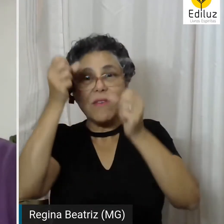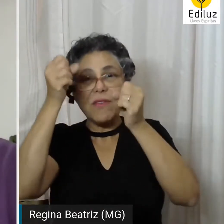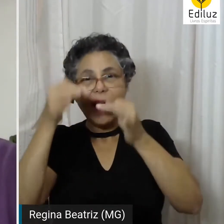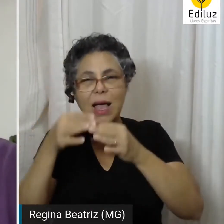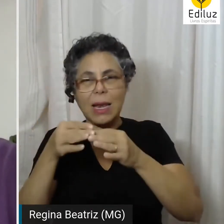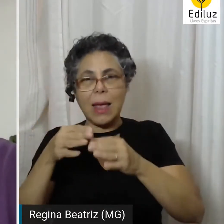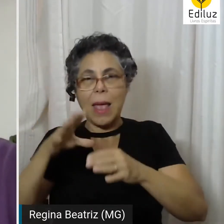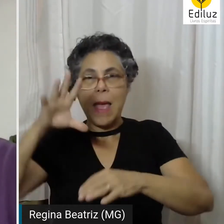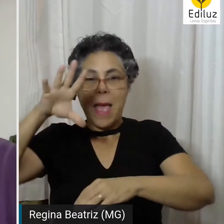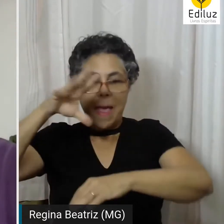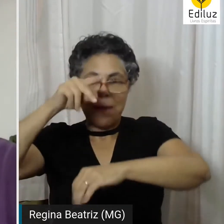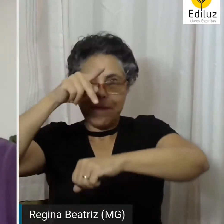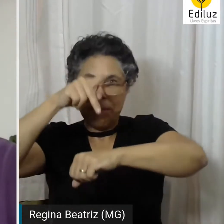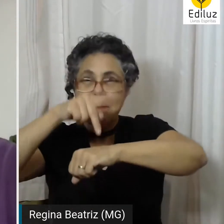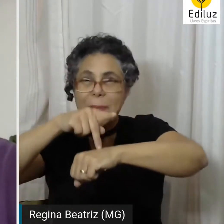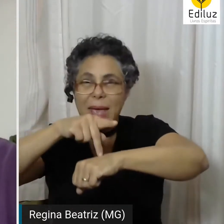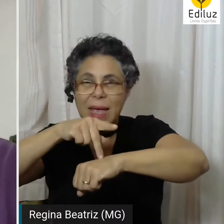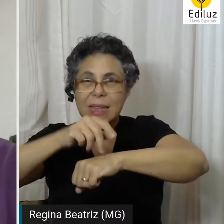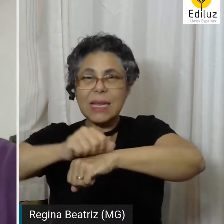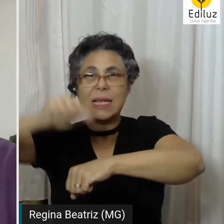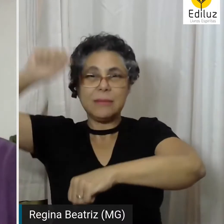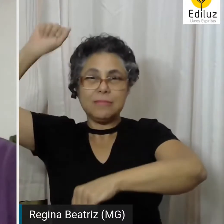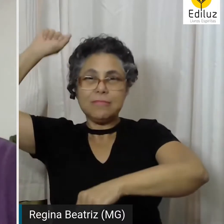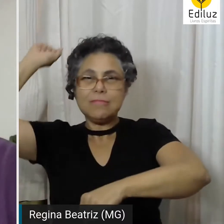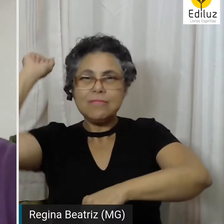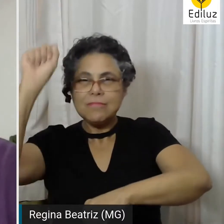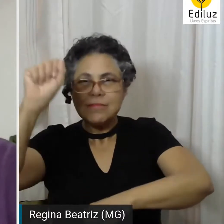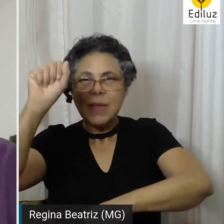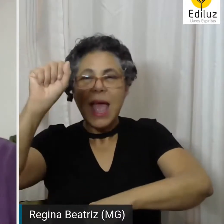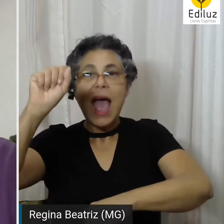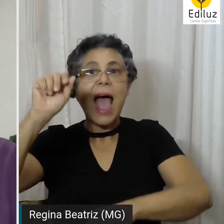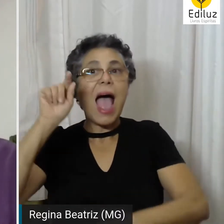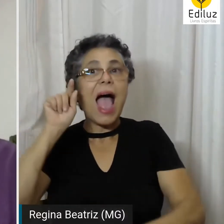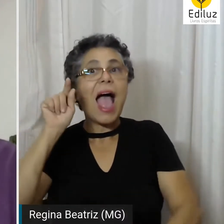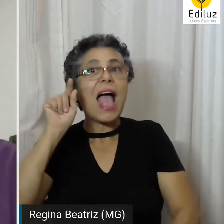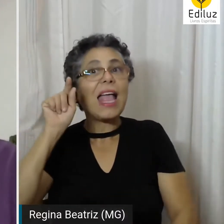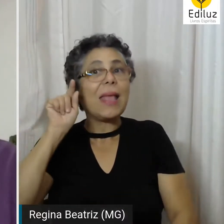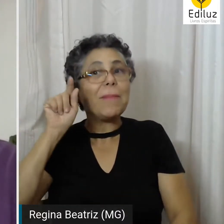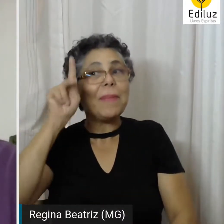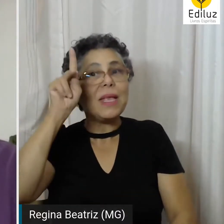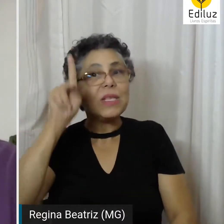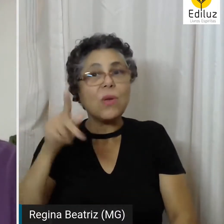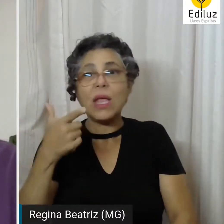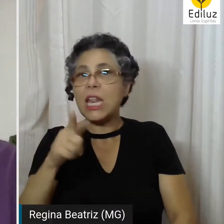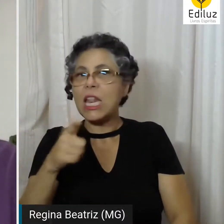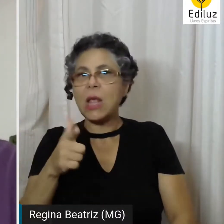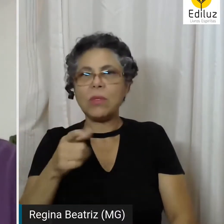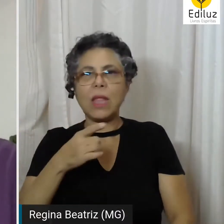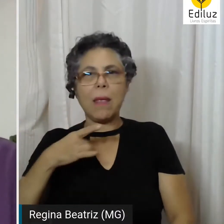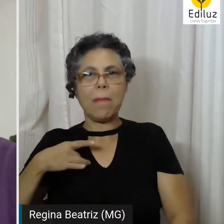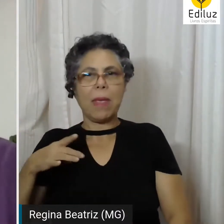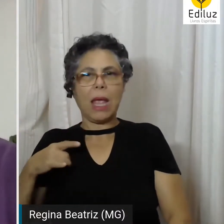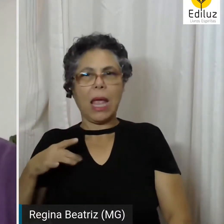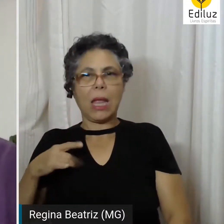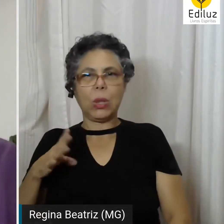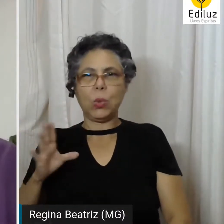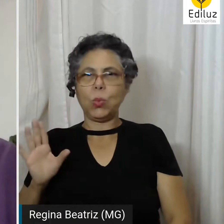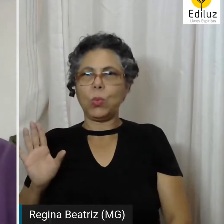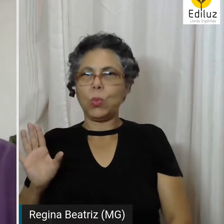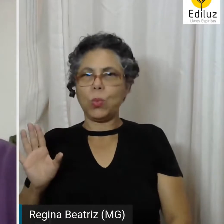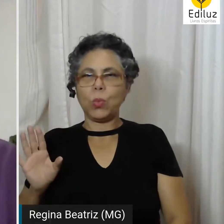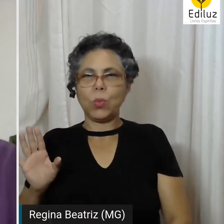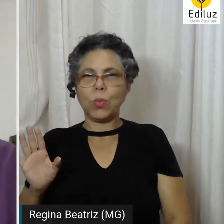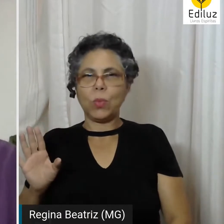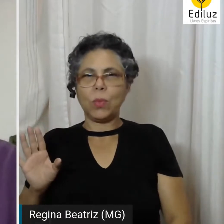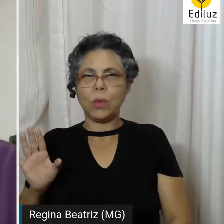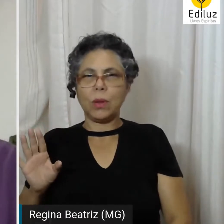atire a primeira pedra aquele que estiver sem pecado. Sem pecado na